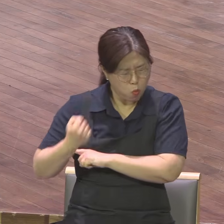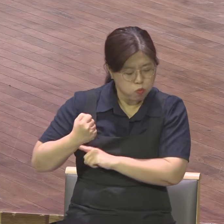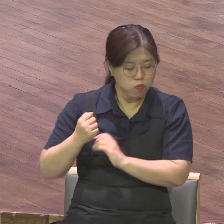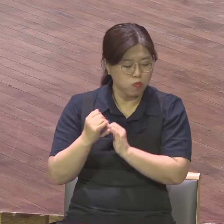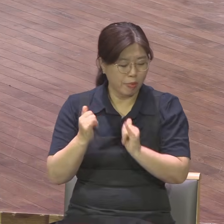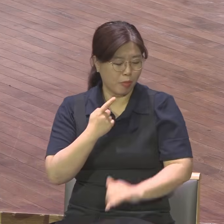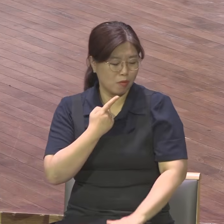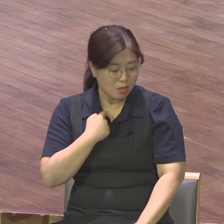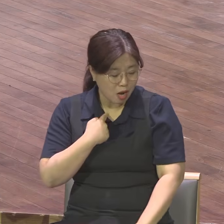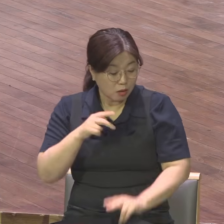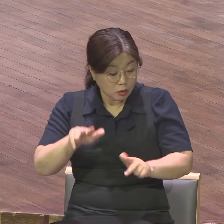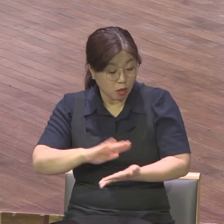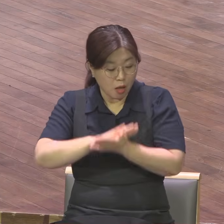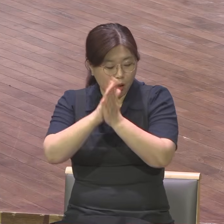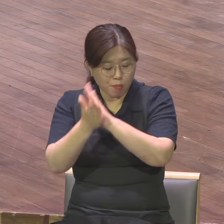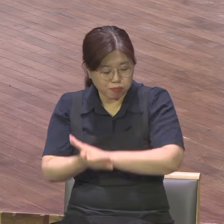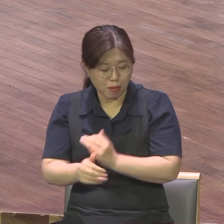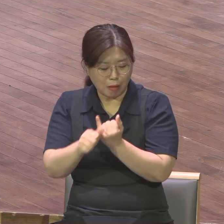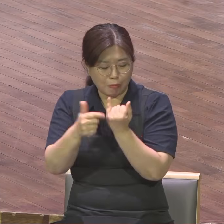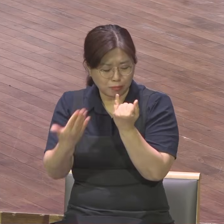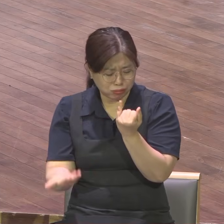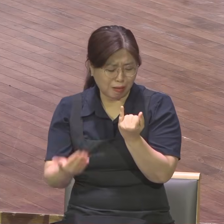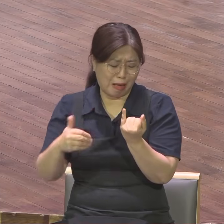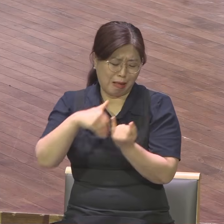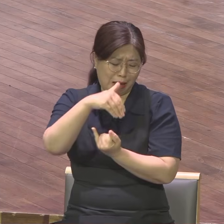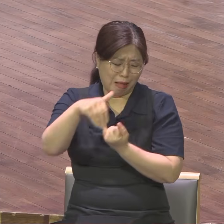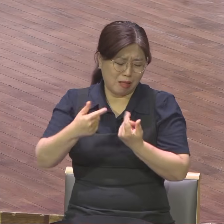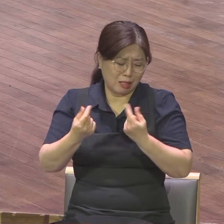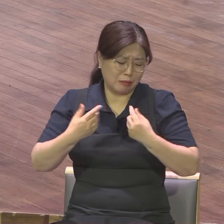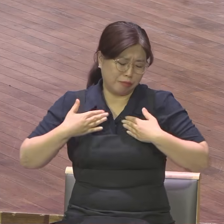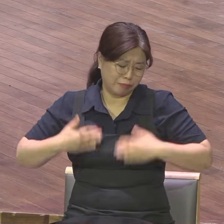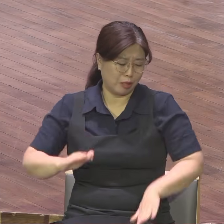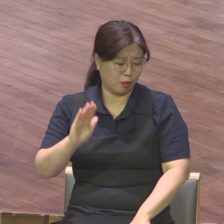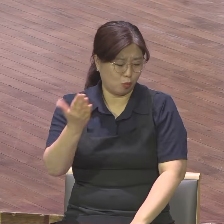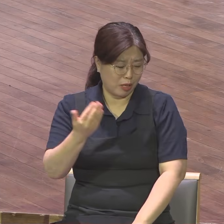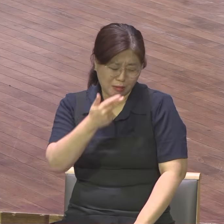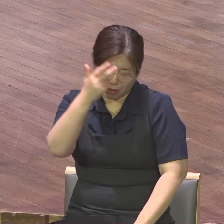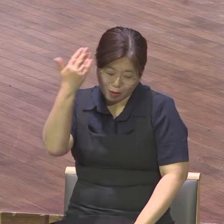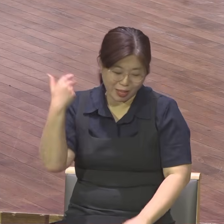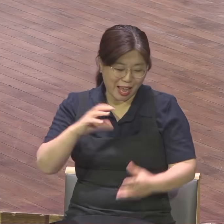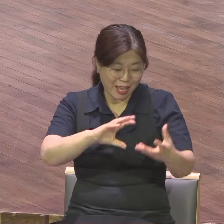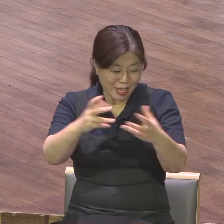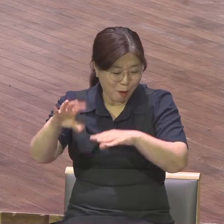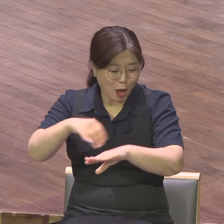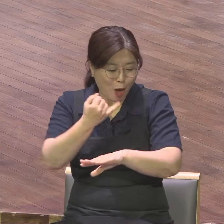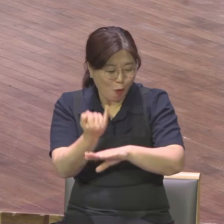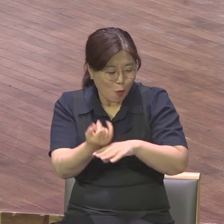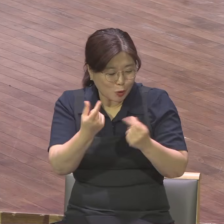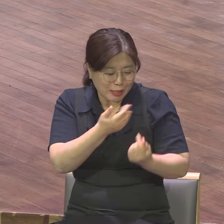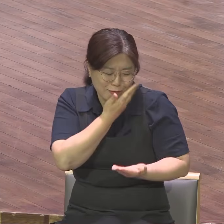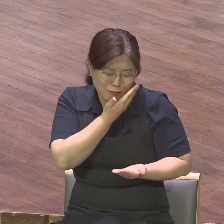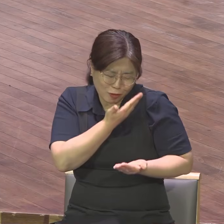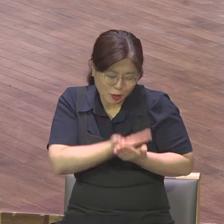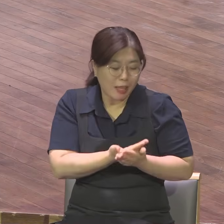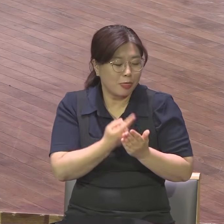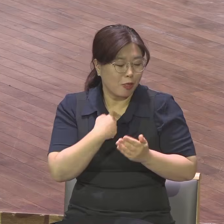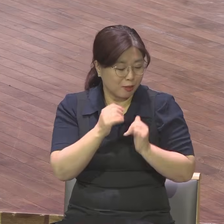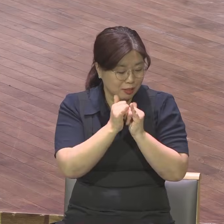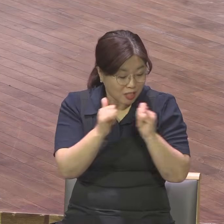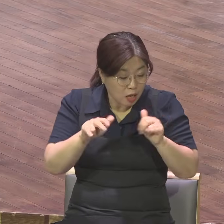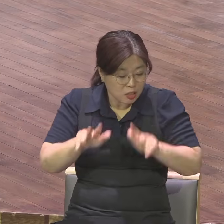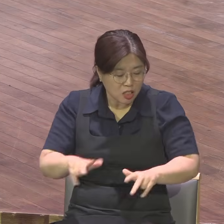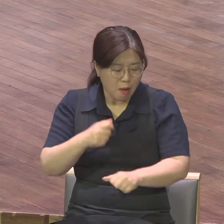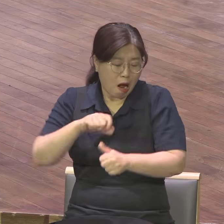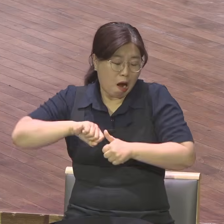자가 이제는 과부같이 되었고, 전에는 열방 중에 공주였던 자가 이제는 강제 노동하는